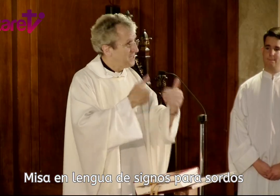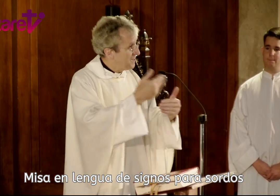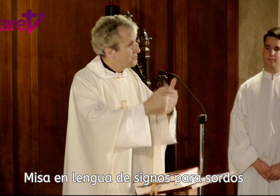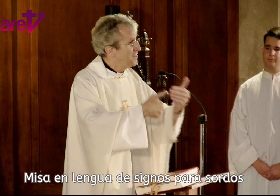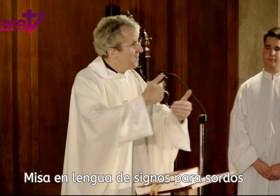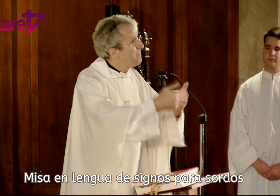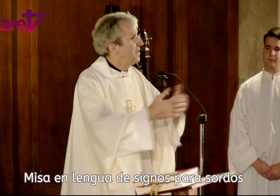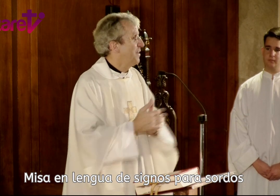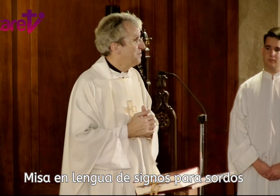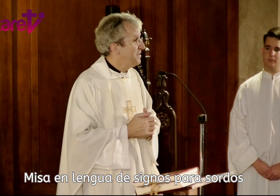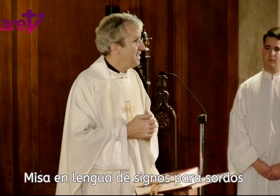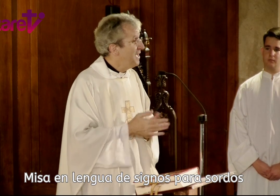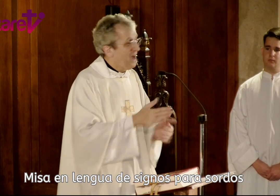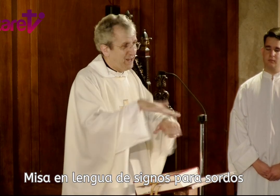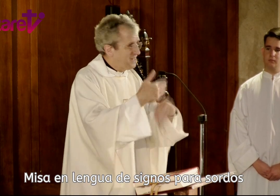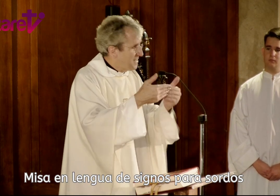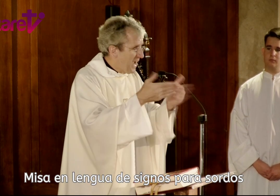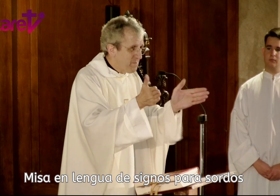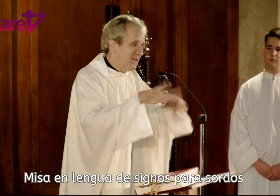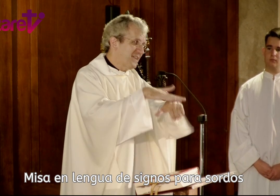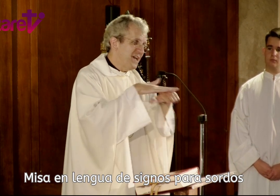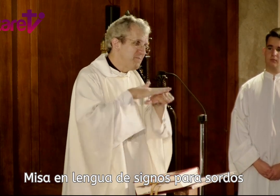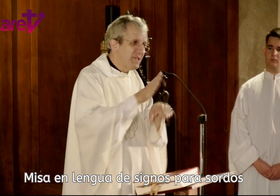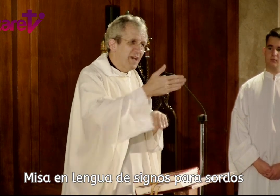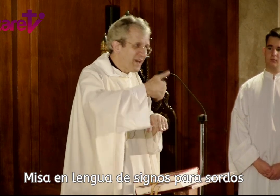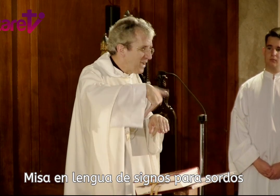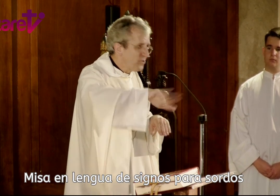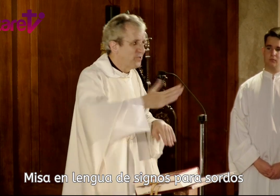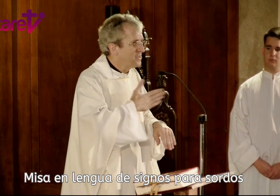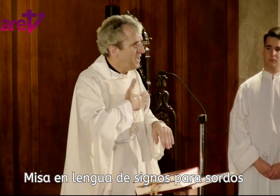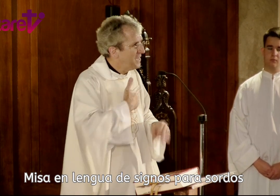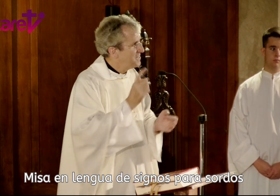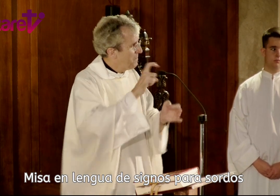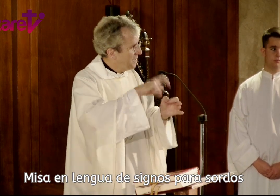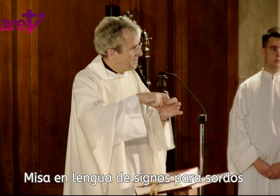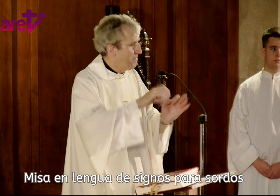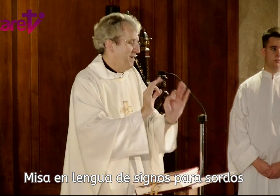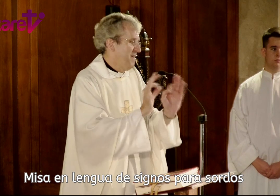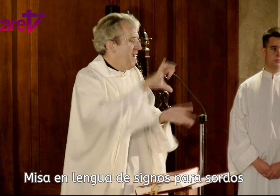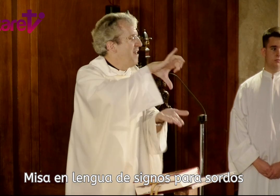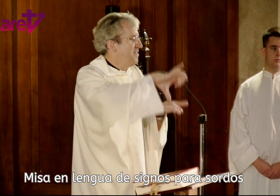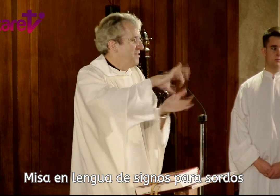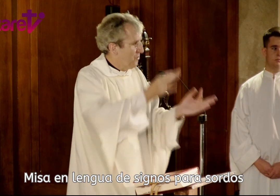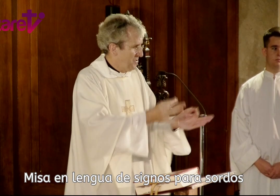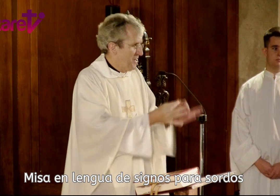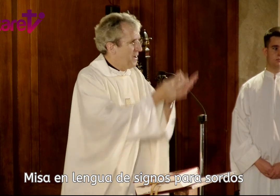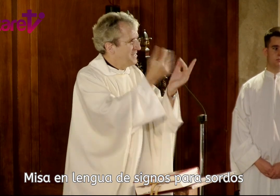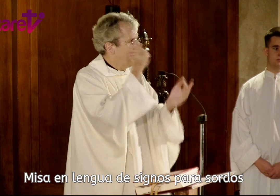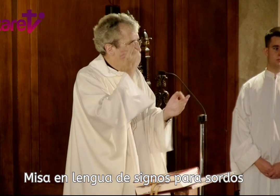iremos empezando la actividad, a la que está abierta invitar a todos los que queráis participar. El centro es la Eucaristía,